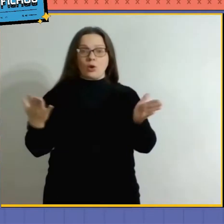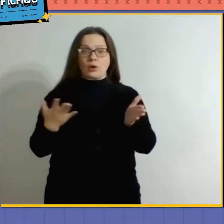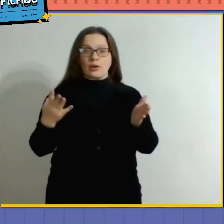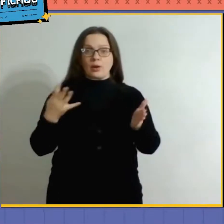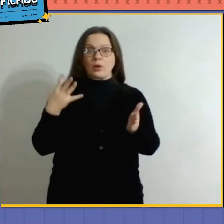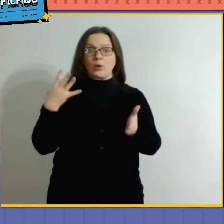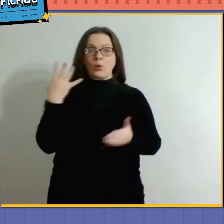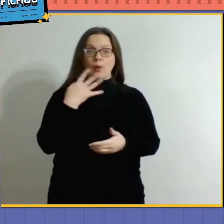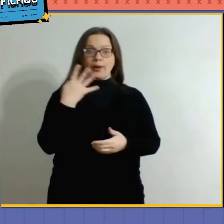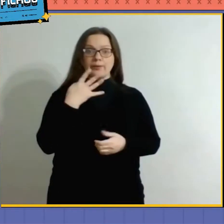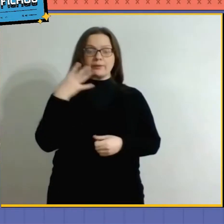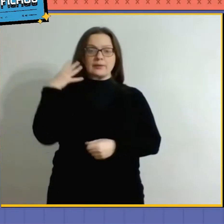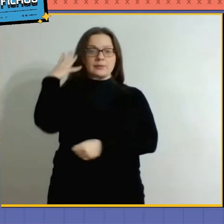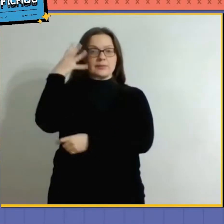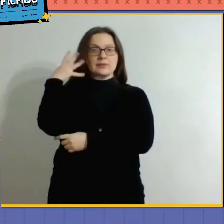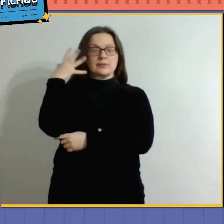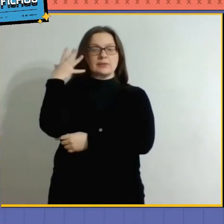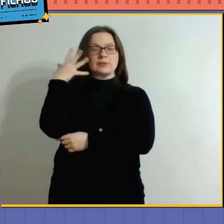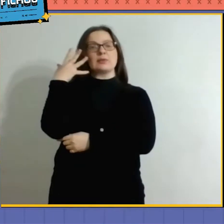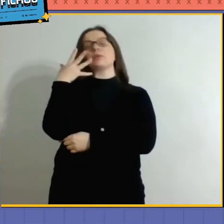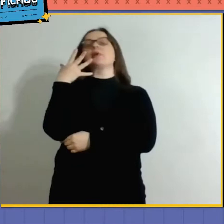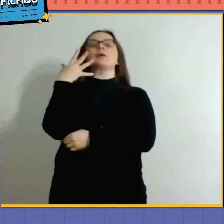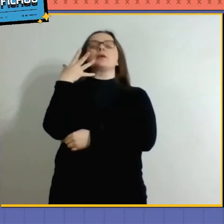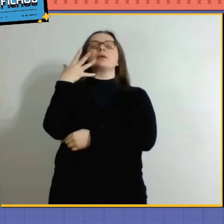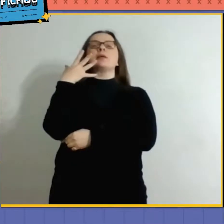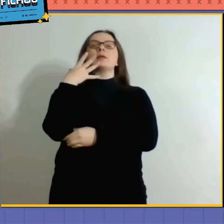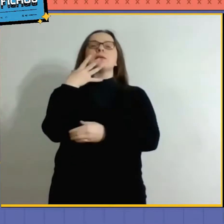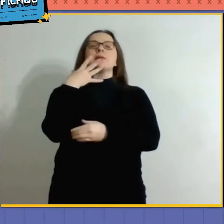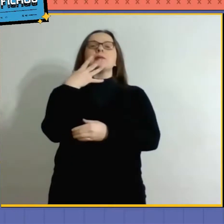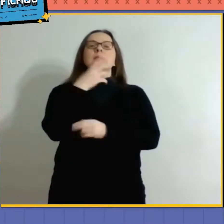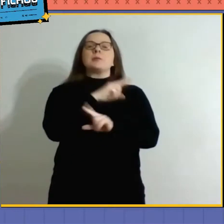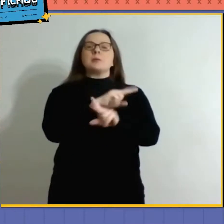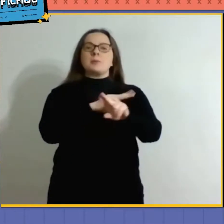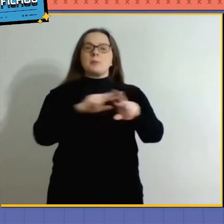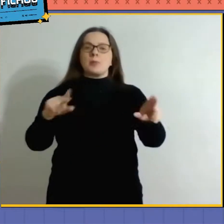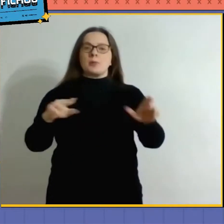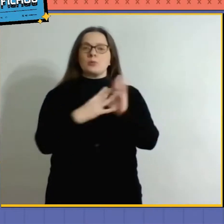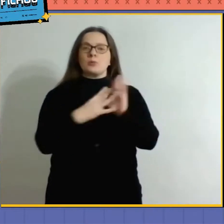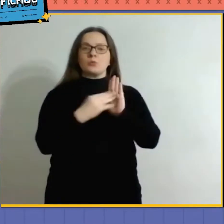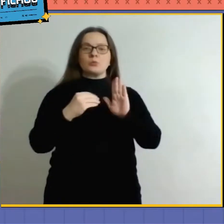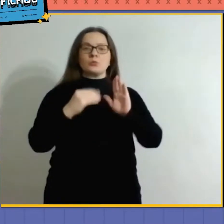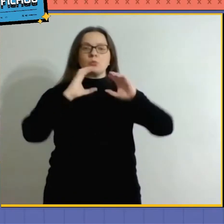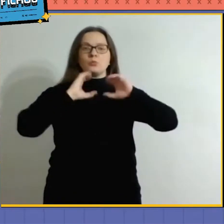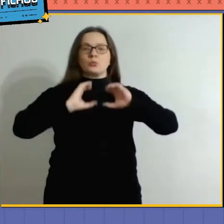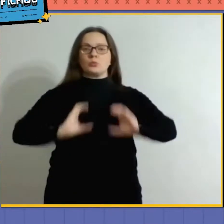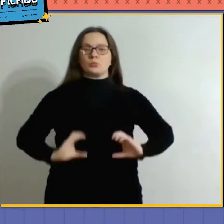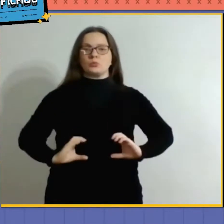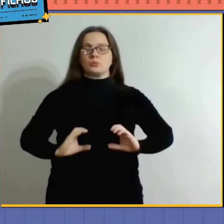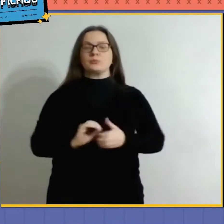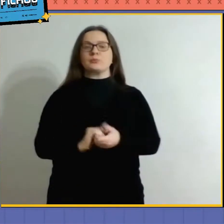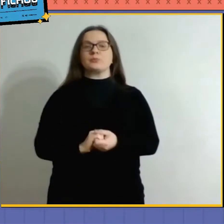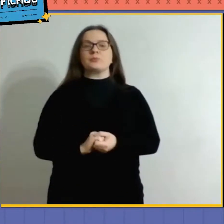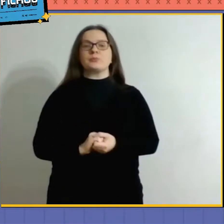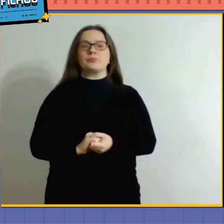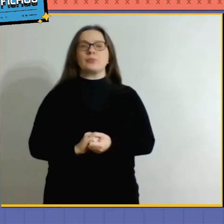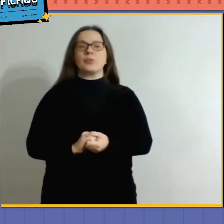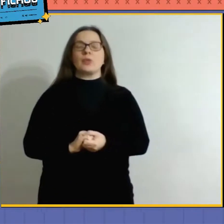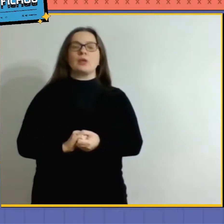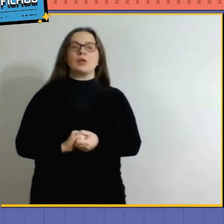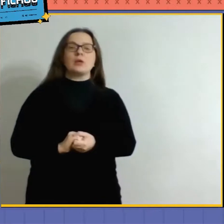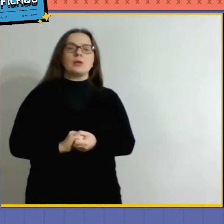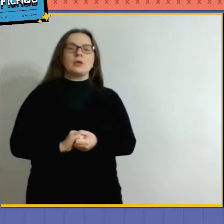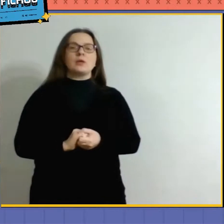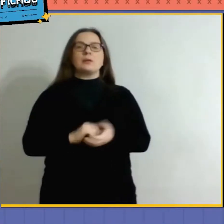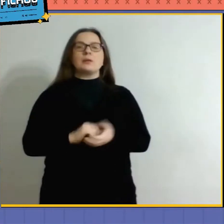para os fiéis na conduta da mensagem um nosso amado irmão Elizeu mostrou a questão da Fé